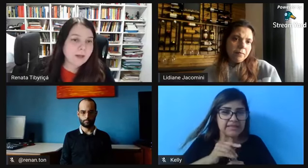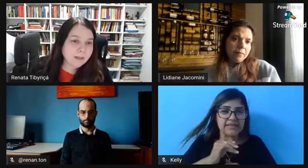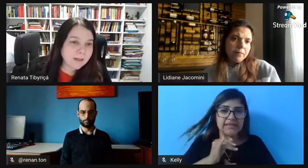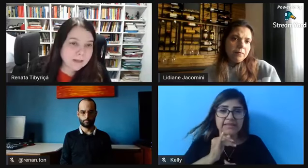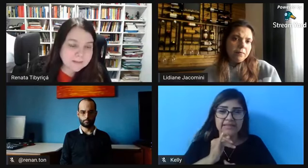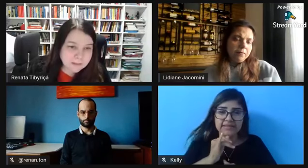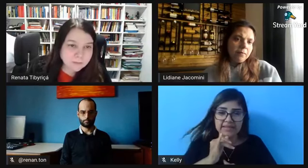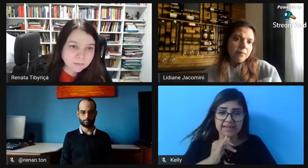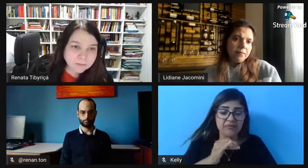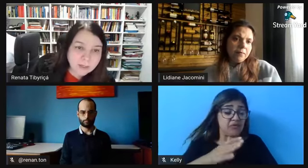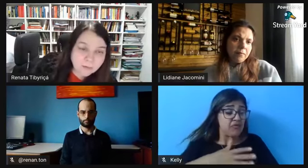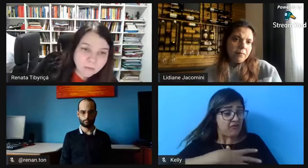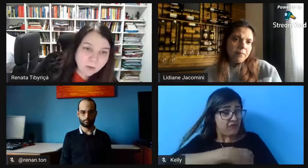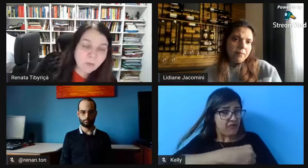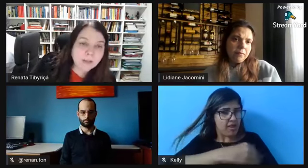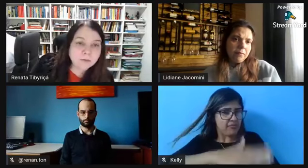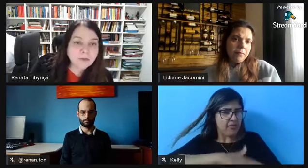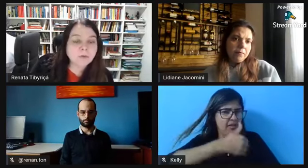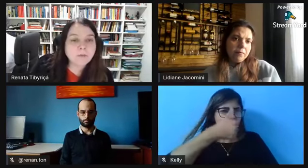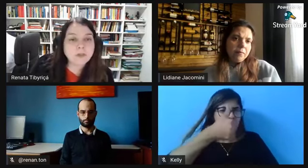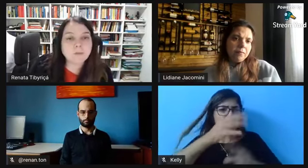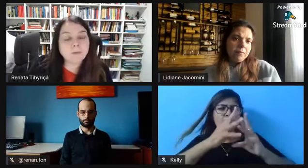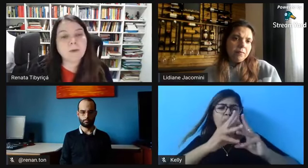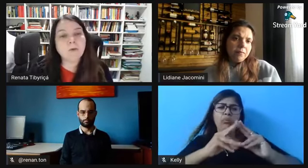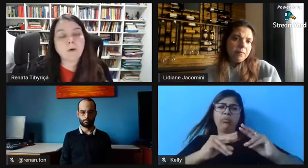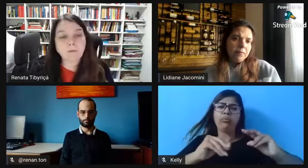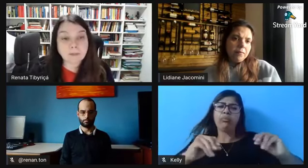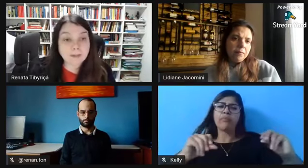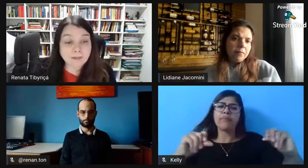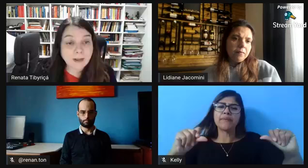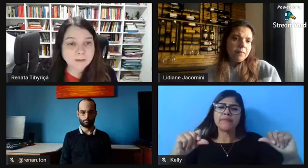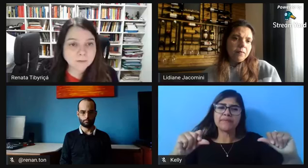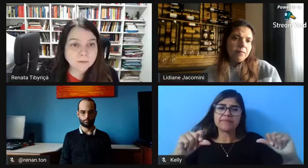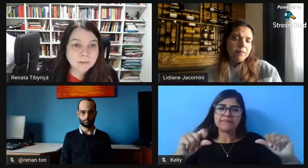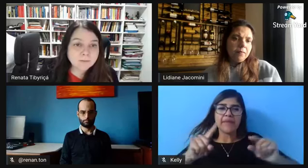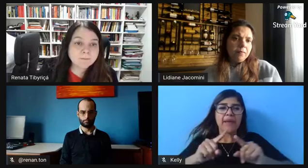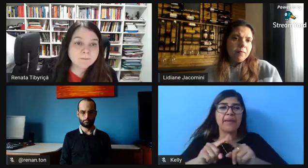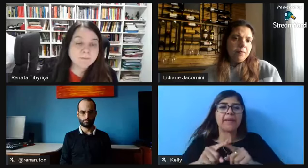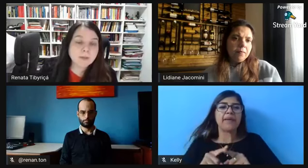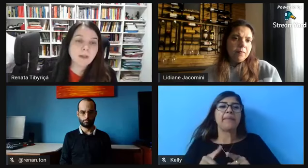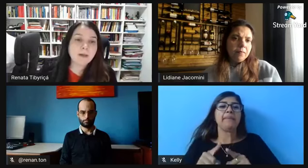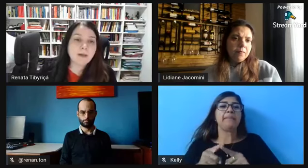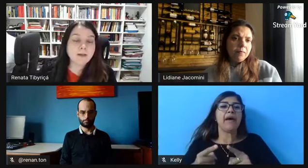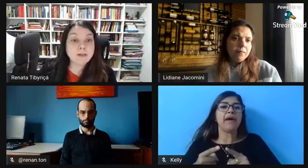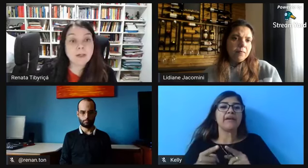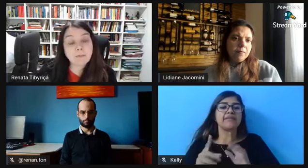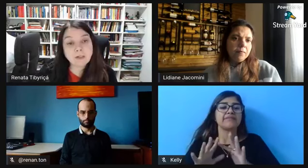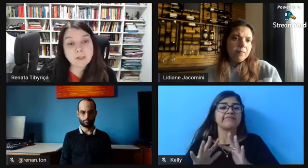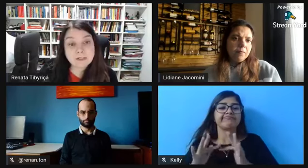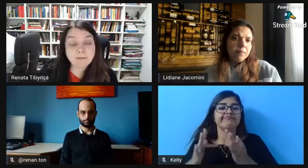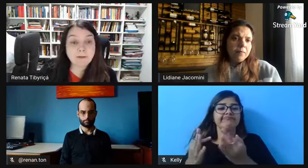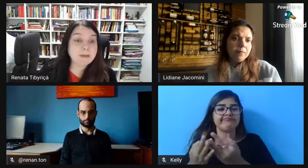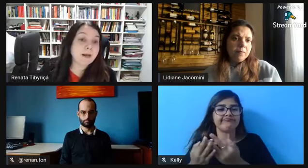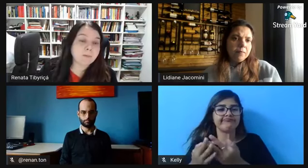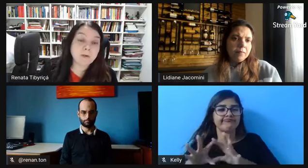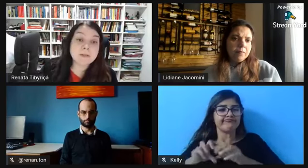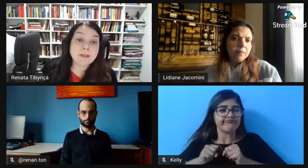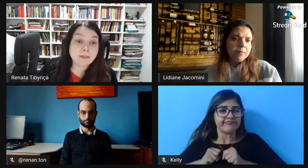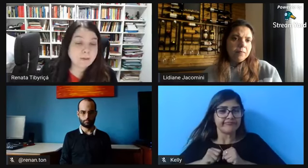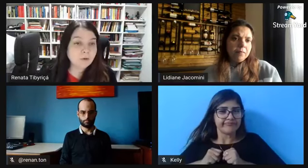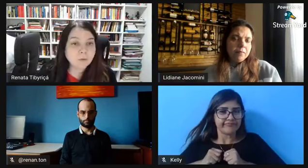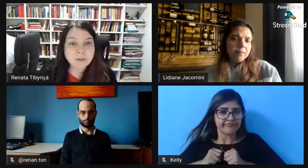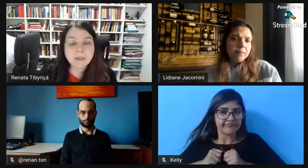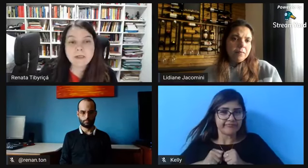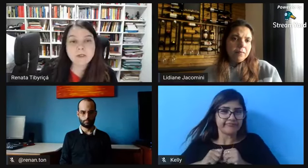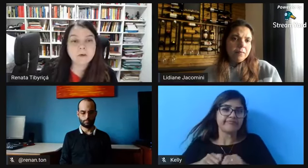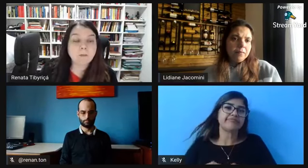melhorar em relação, né, ao quadro de COVID pelo qual foi internado, e de repente esse familiar pode ser